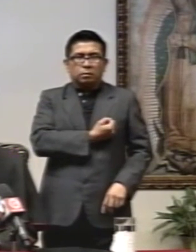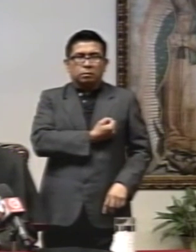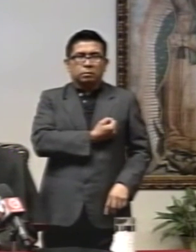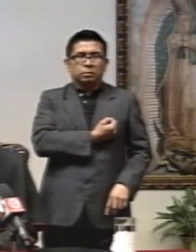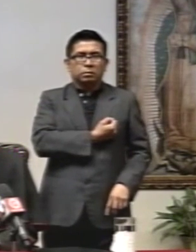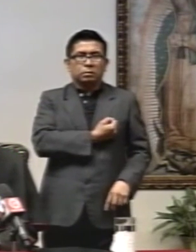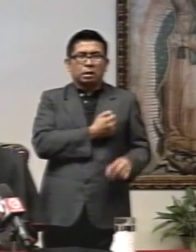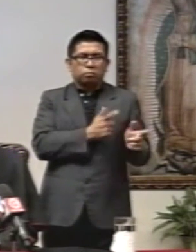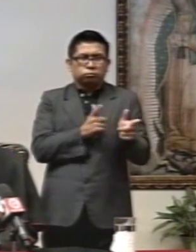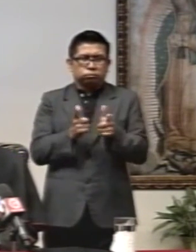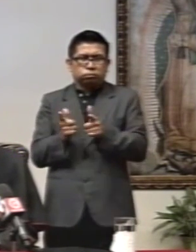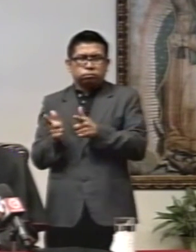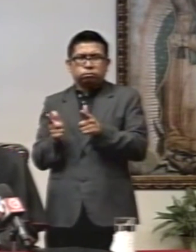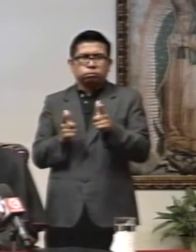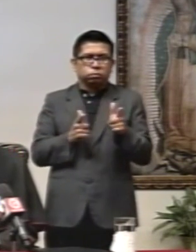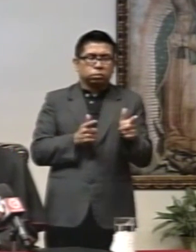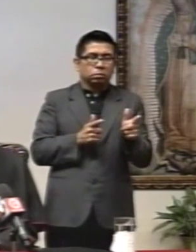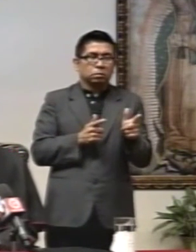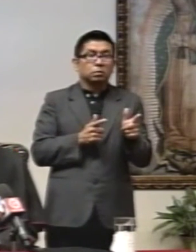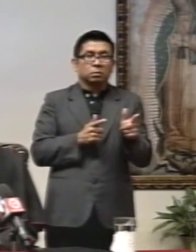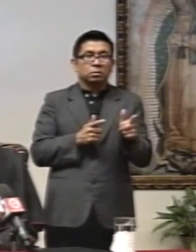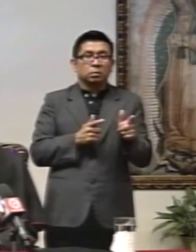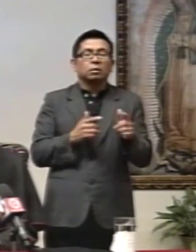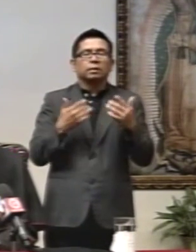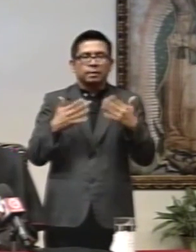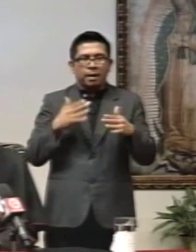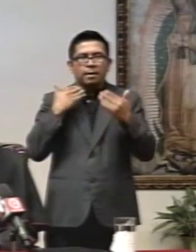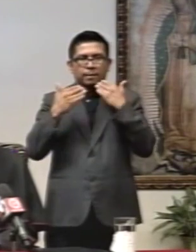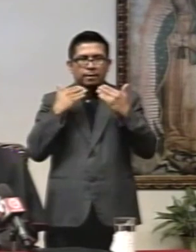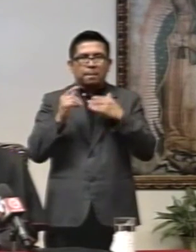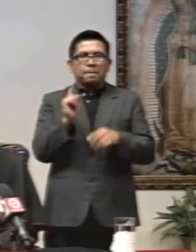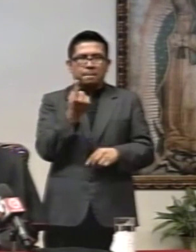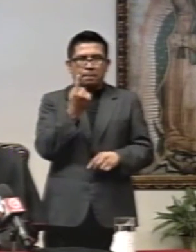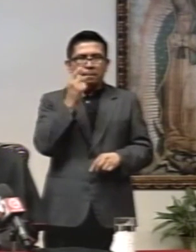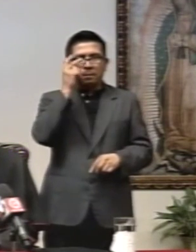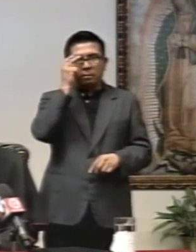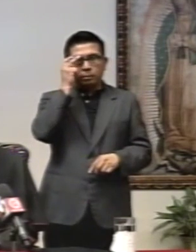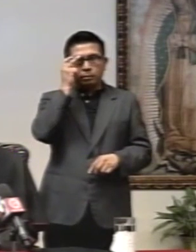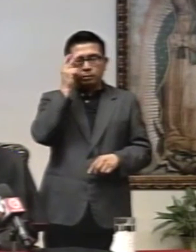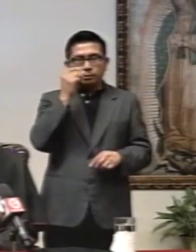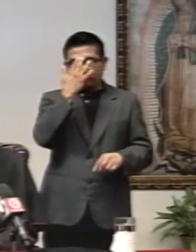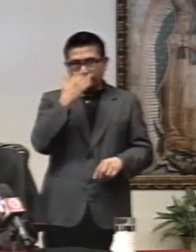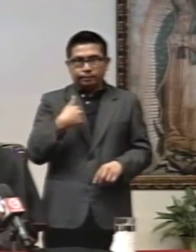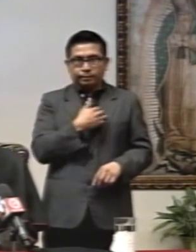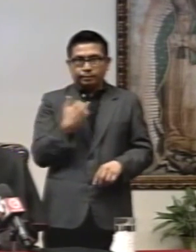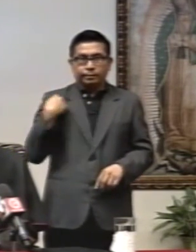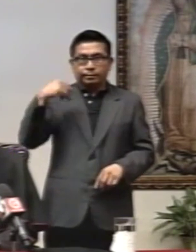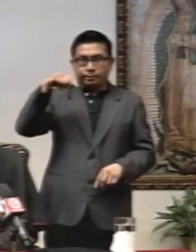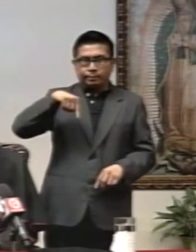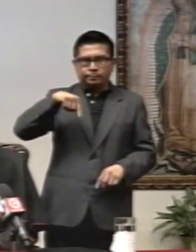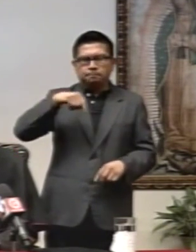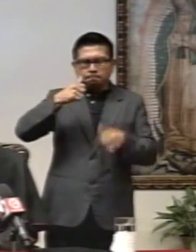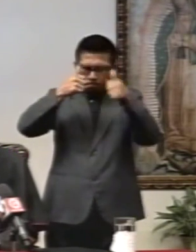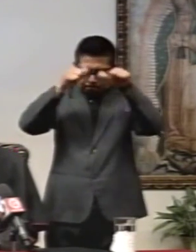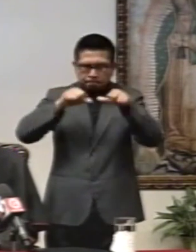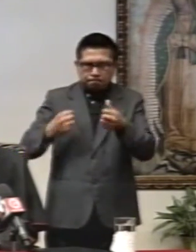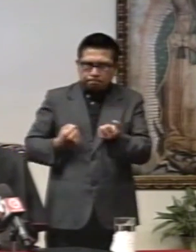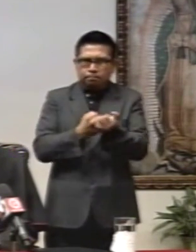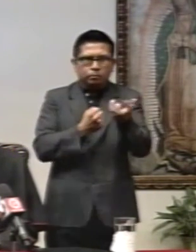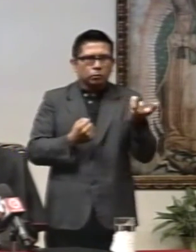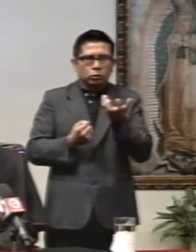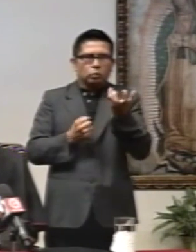de la guerra civil, también ya hemos hablado. En primer lugar, la Iglesia está totalmente a favor de las